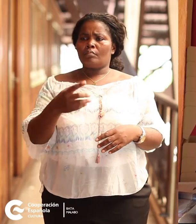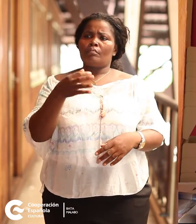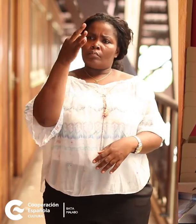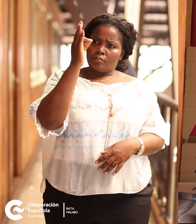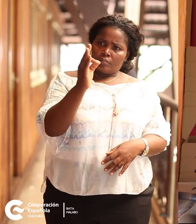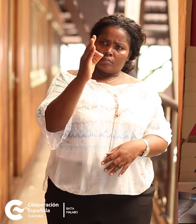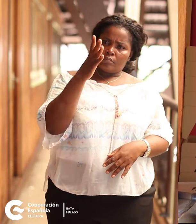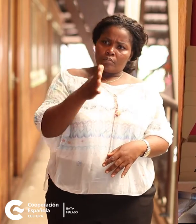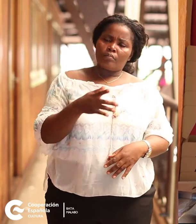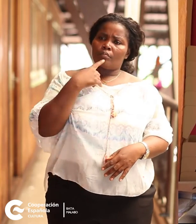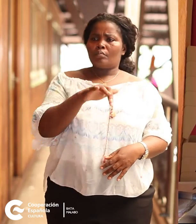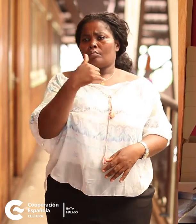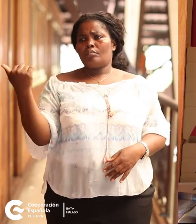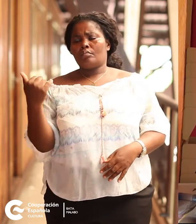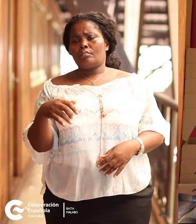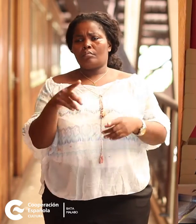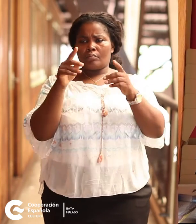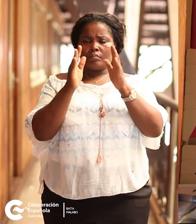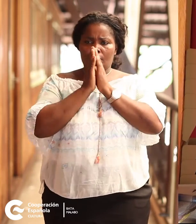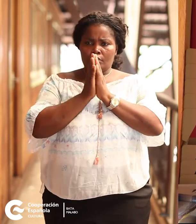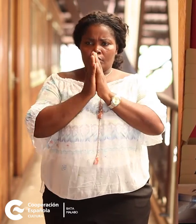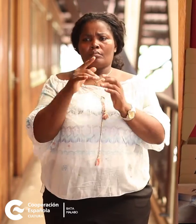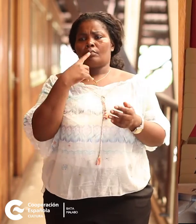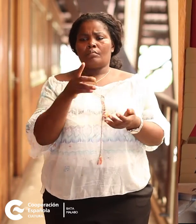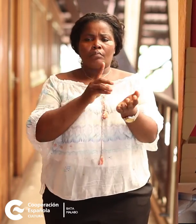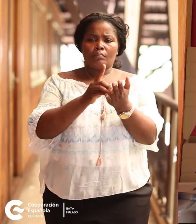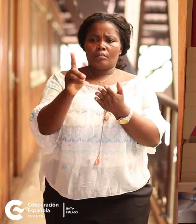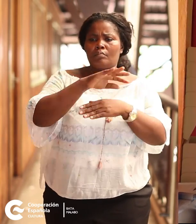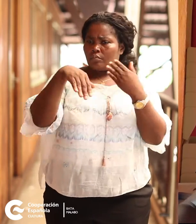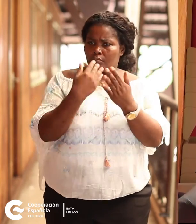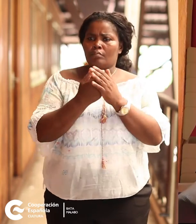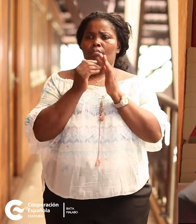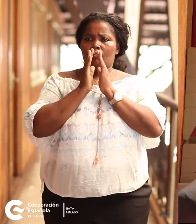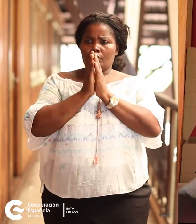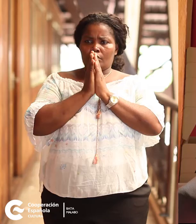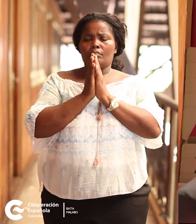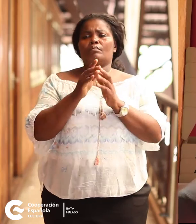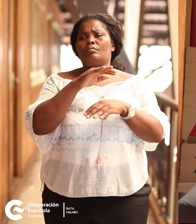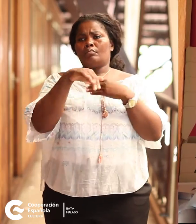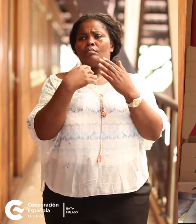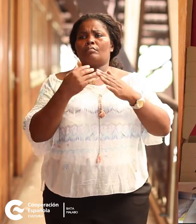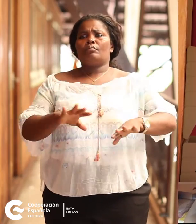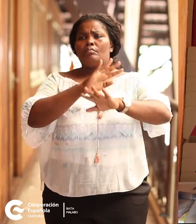convertido en pastor de una congregación. Hablaba sobre derechos humanos los domingos en su sermón.